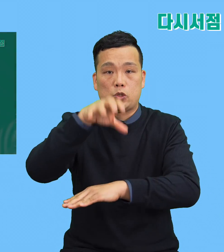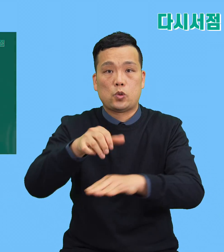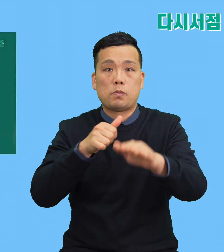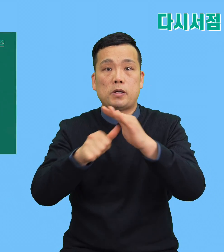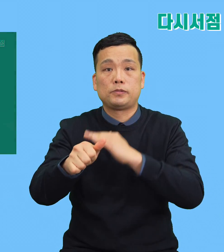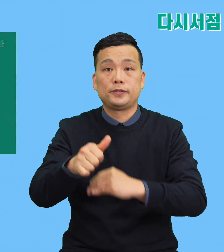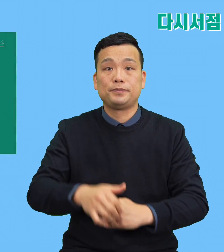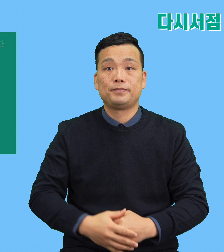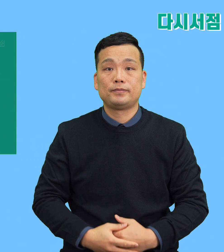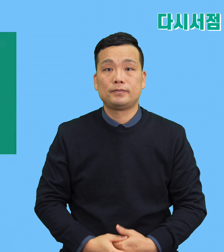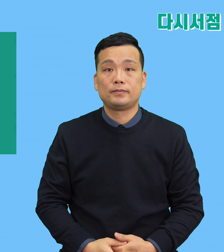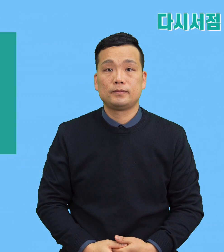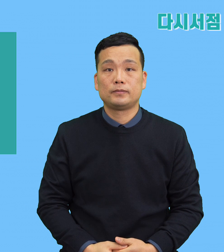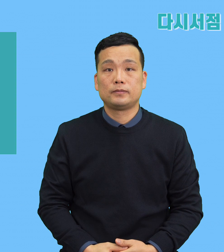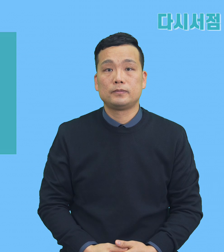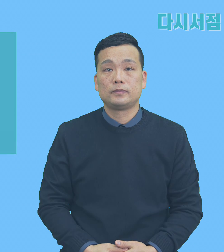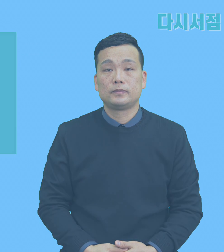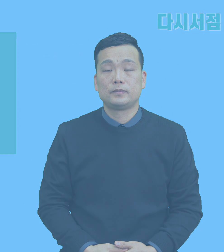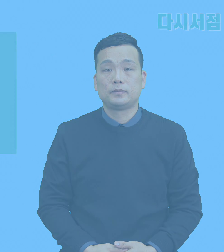갑니다.